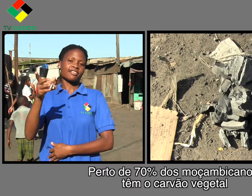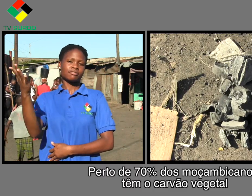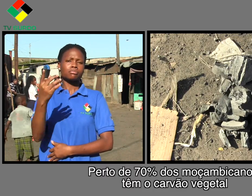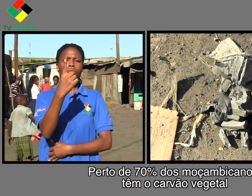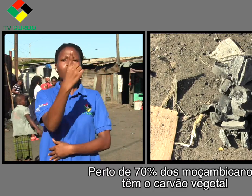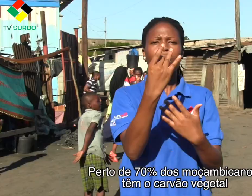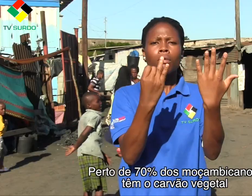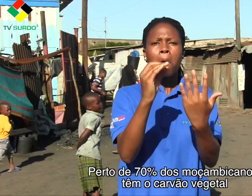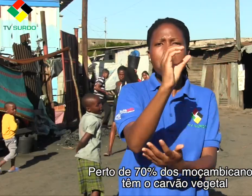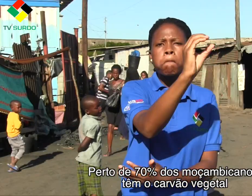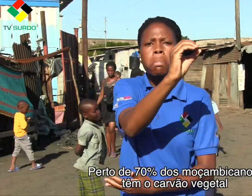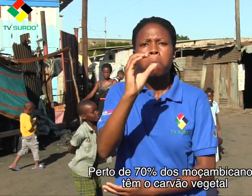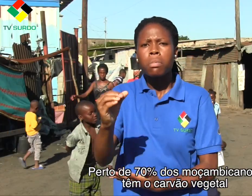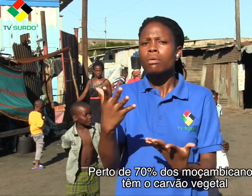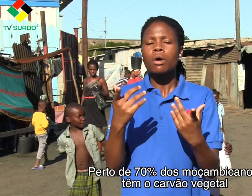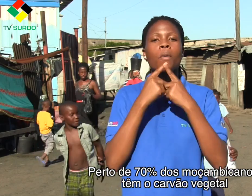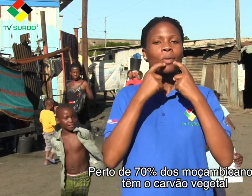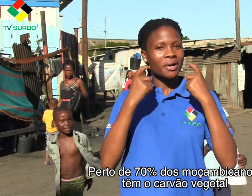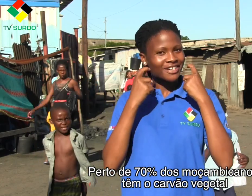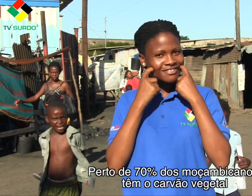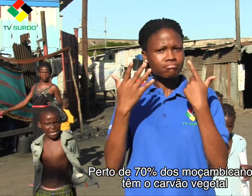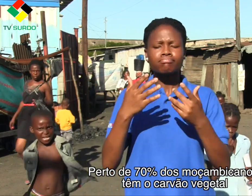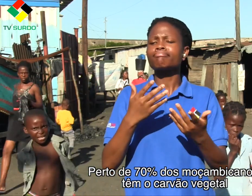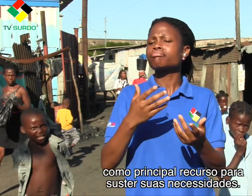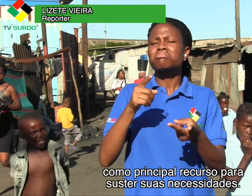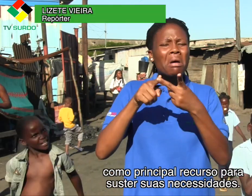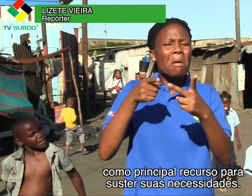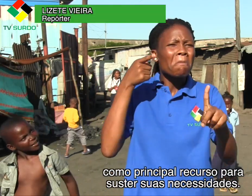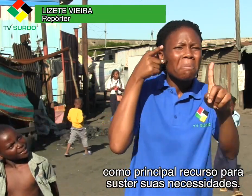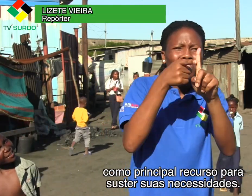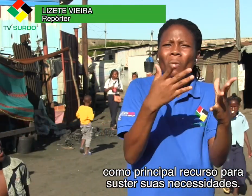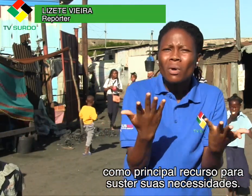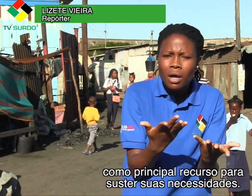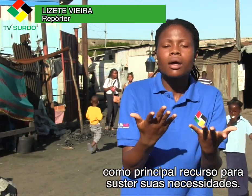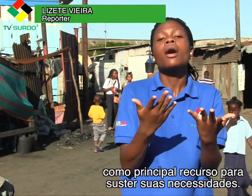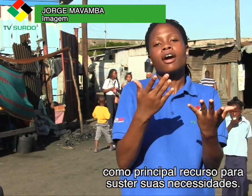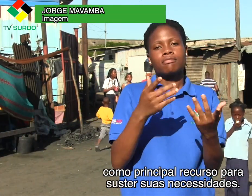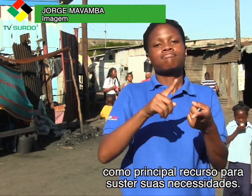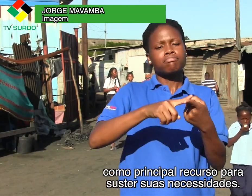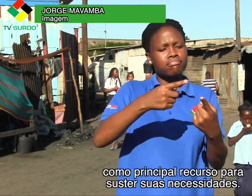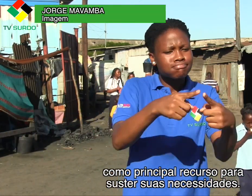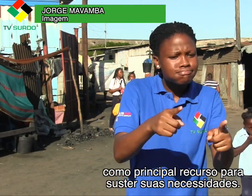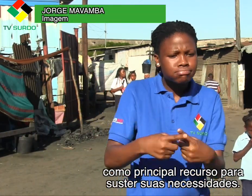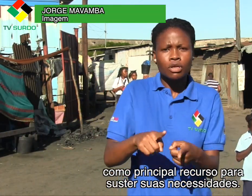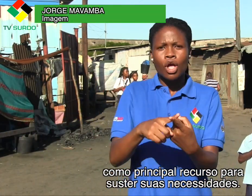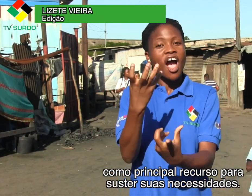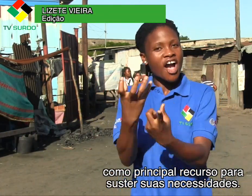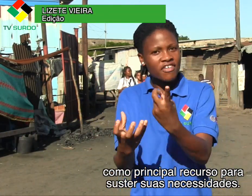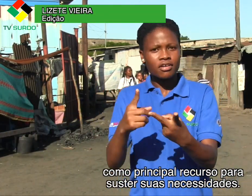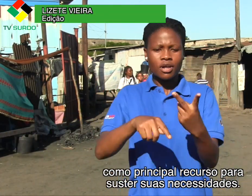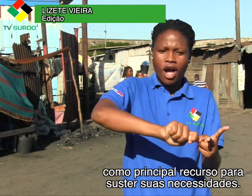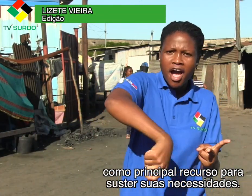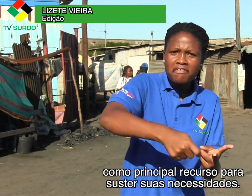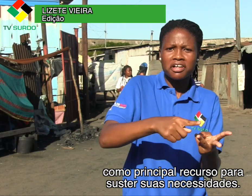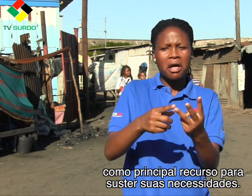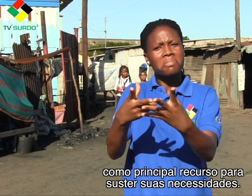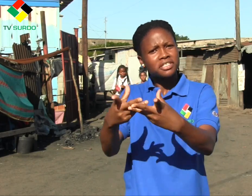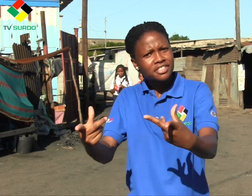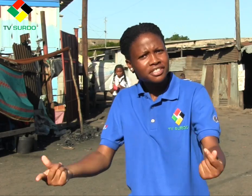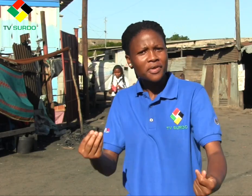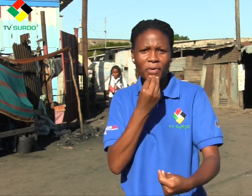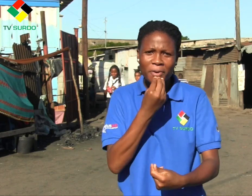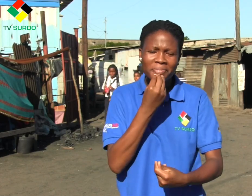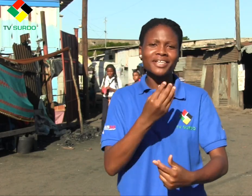Perto de 70% dos moçambicanos têm o carvão vegetal como principal recurso para suster suas necessidades energéticas.